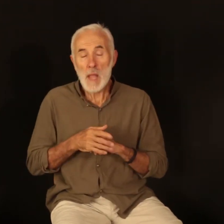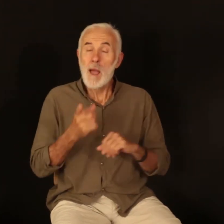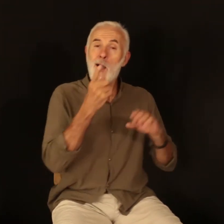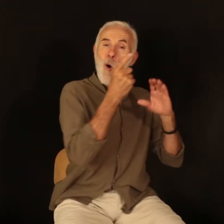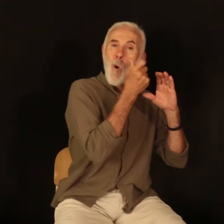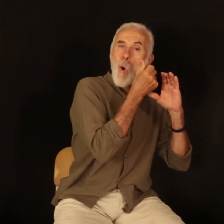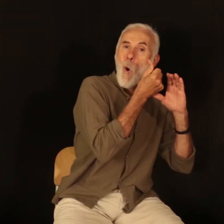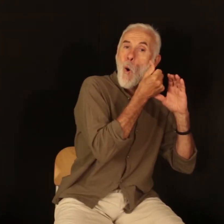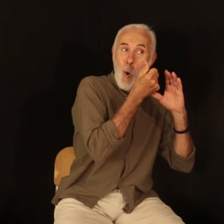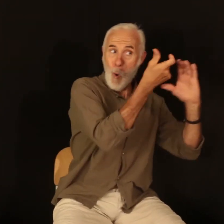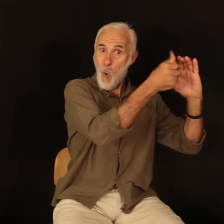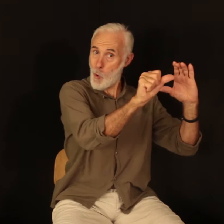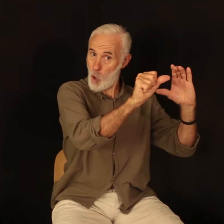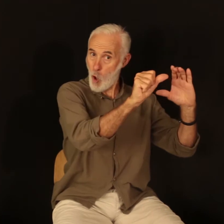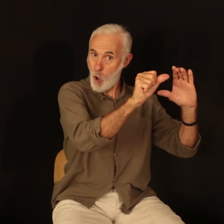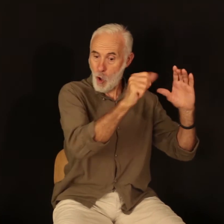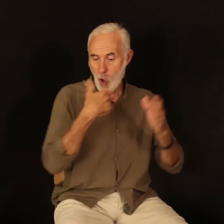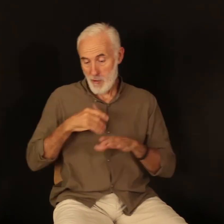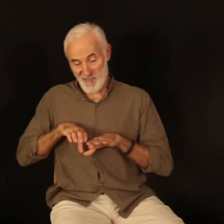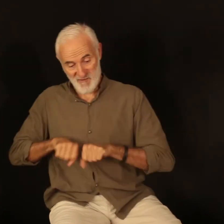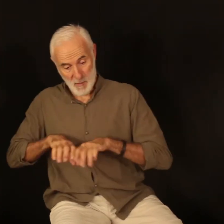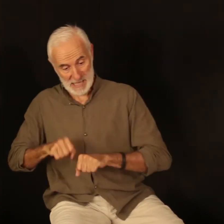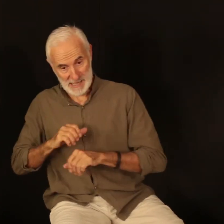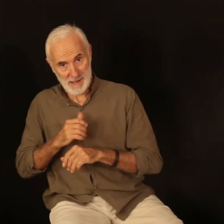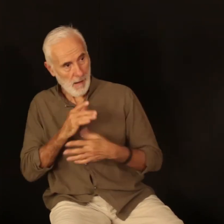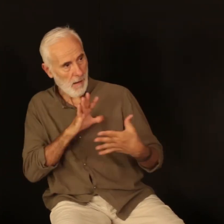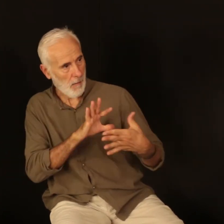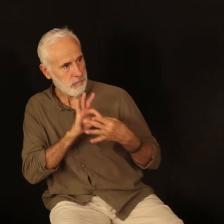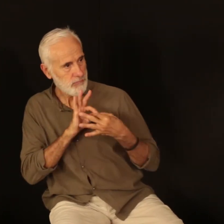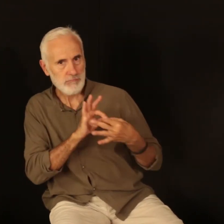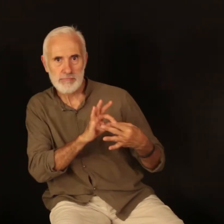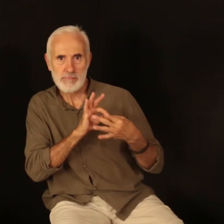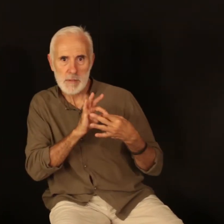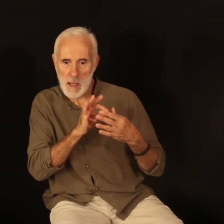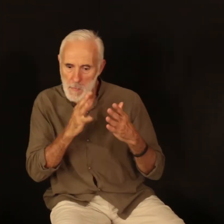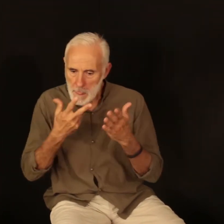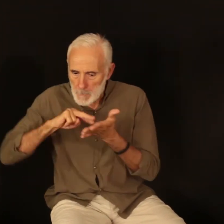relation privilégiée ou en tout cas une attention particulière au texte édité.